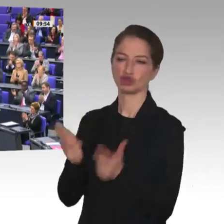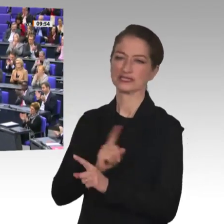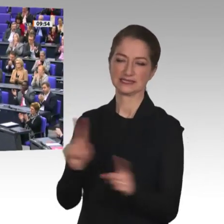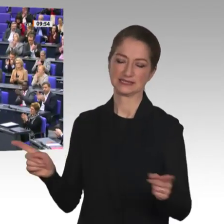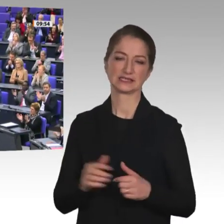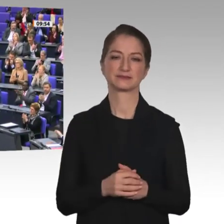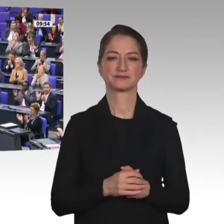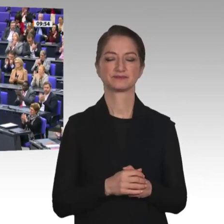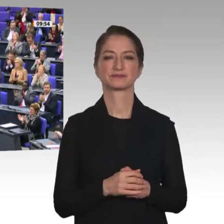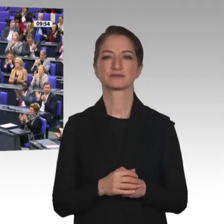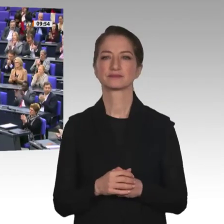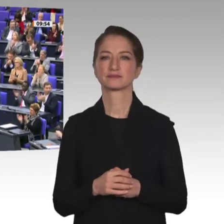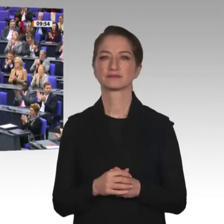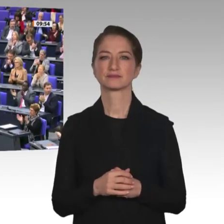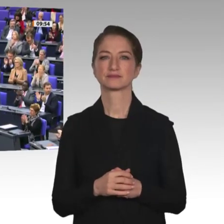ist,